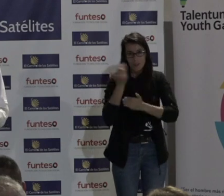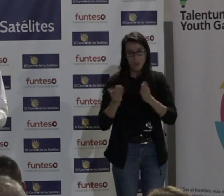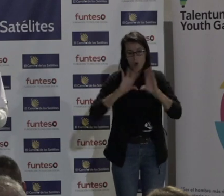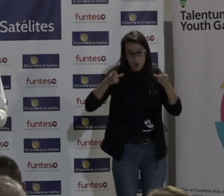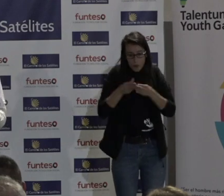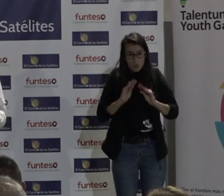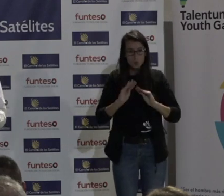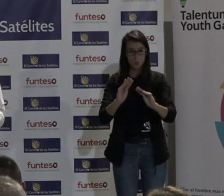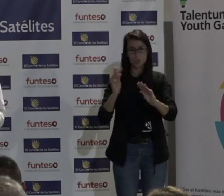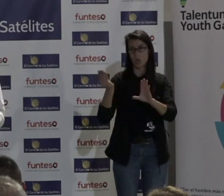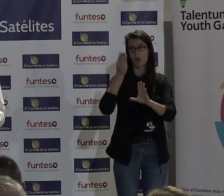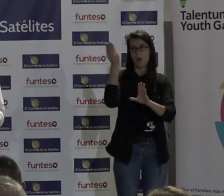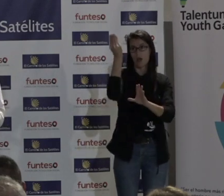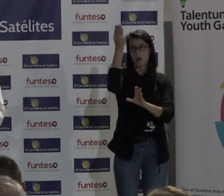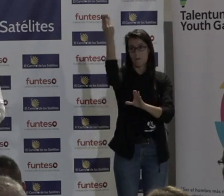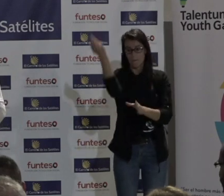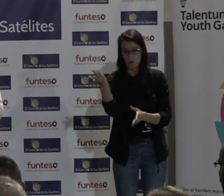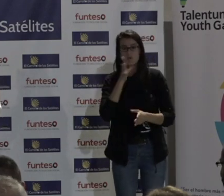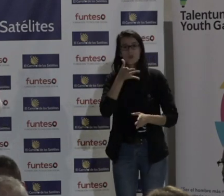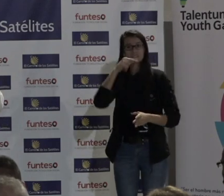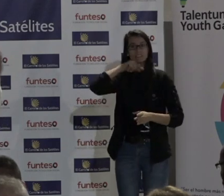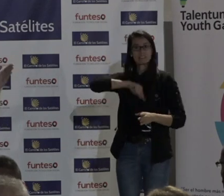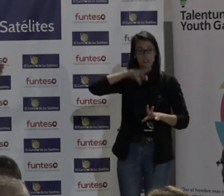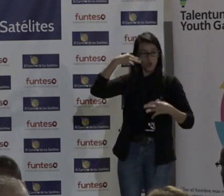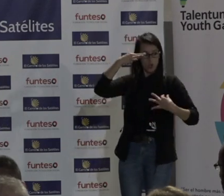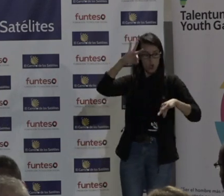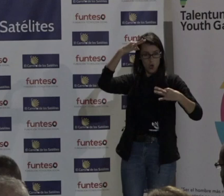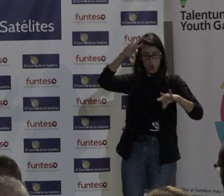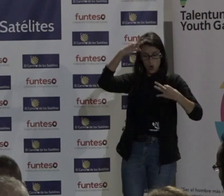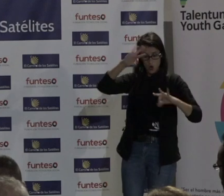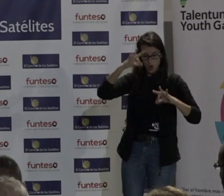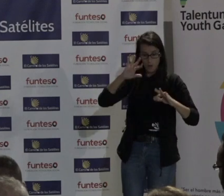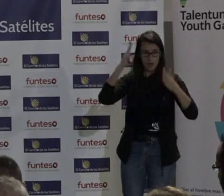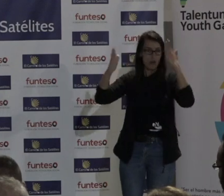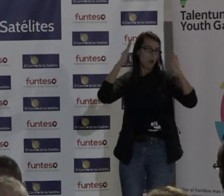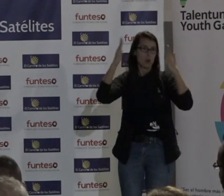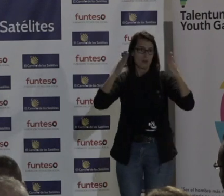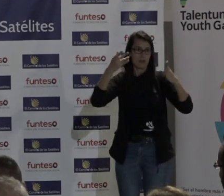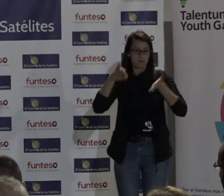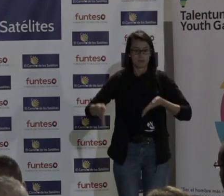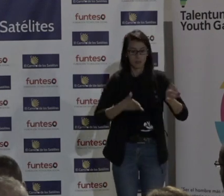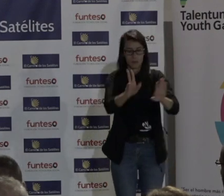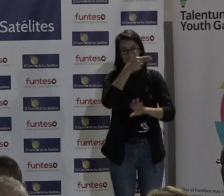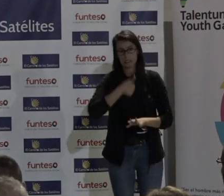su comunidad, creo que es el verdadero sentido original y contemporáneo del Camino de Santiago.